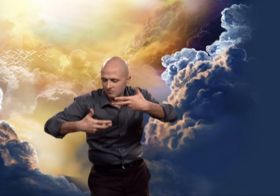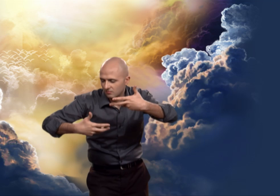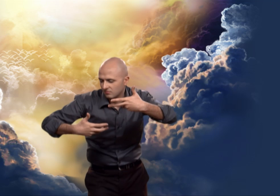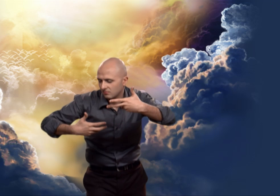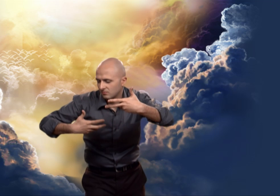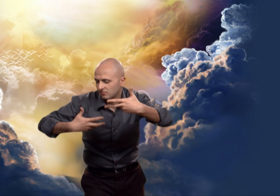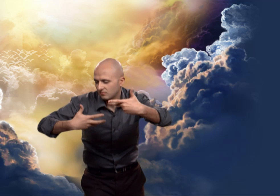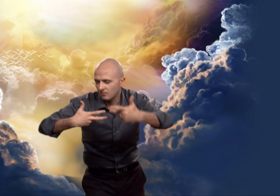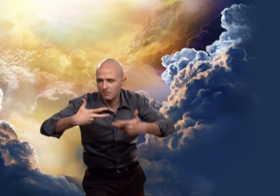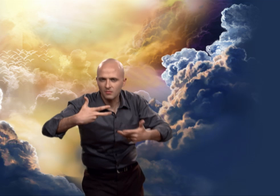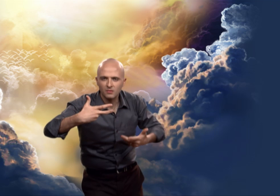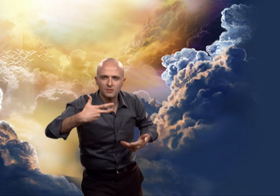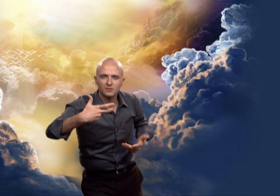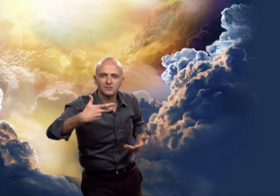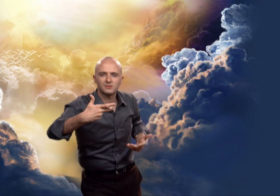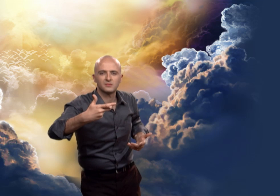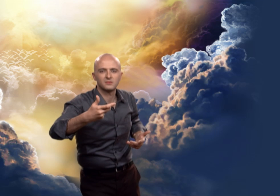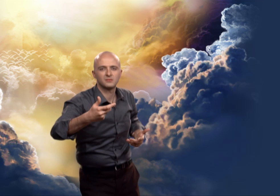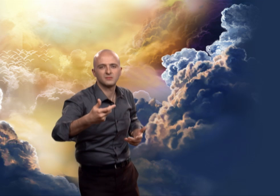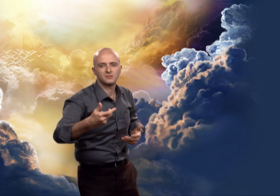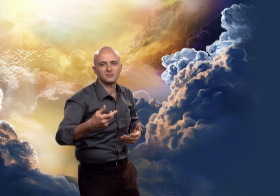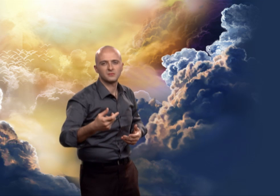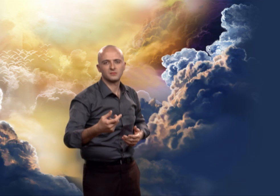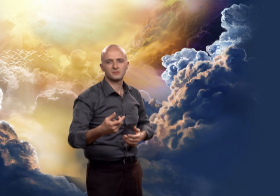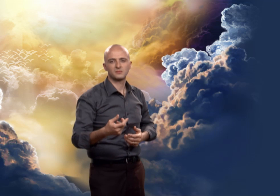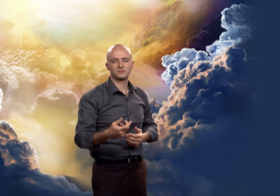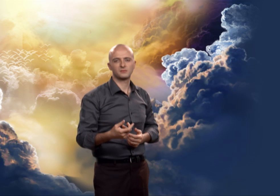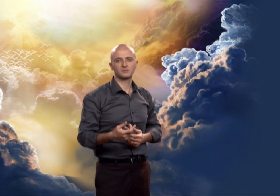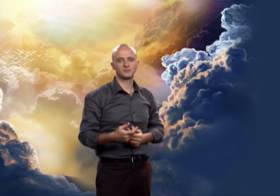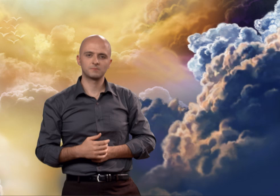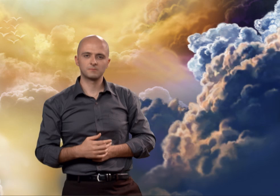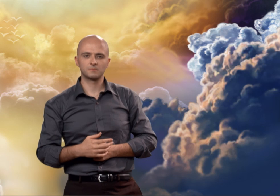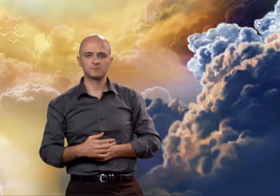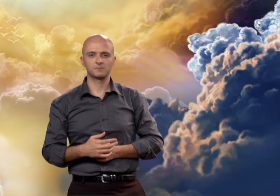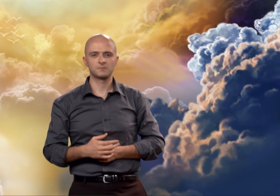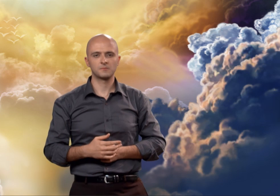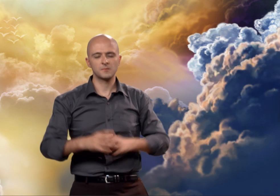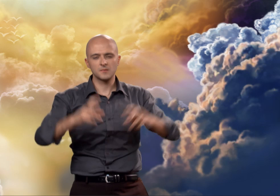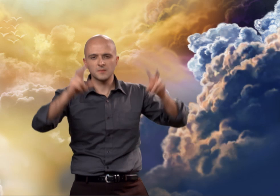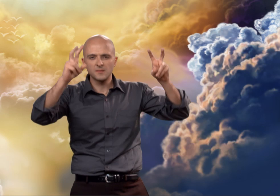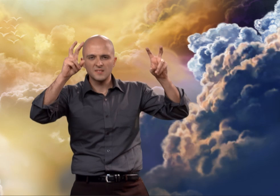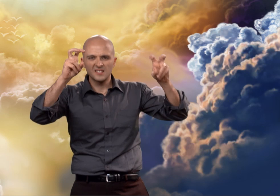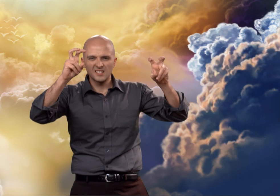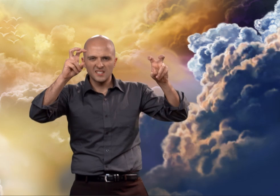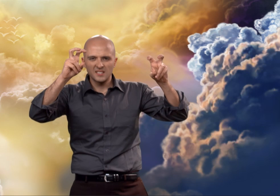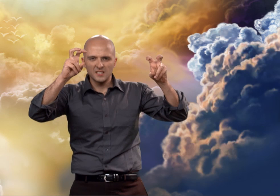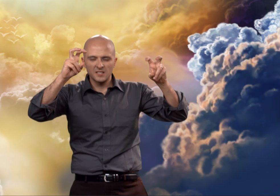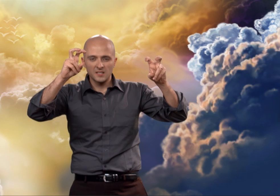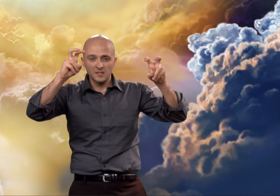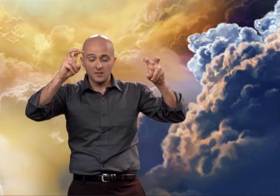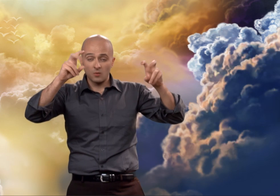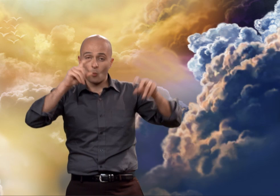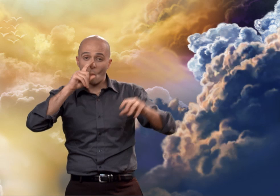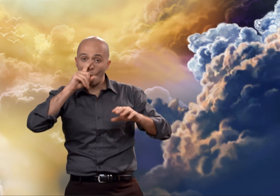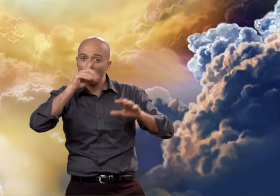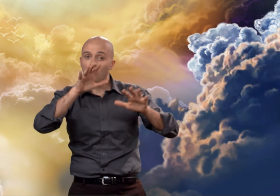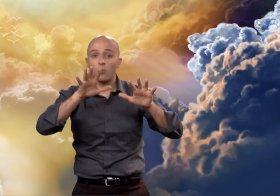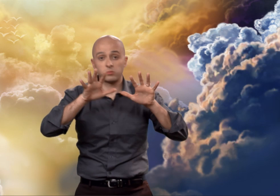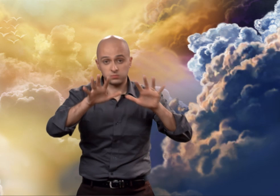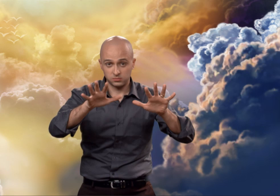a fé. Os erros da teologia popular têm levado muitas pessoas ao ceticismo. Para elas, é